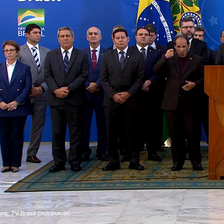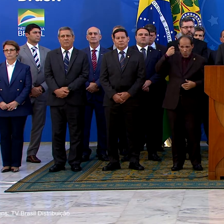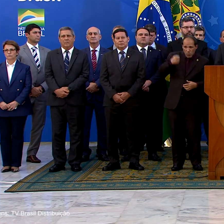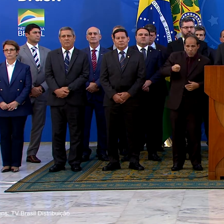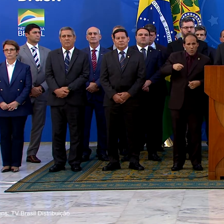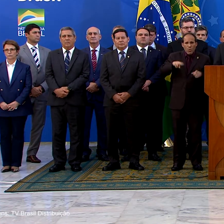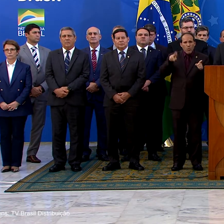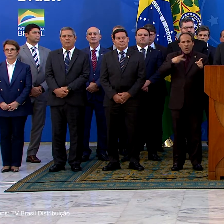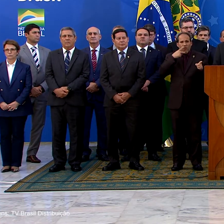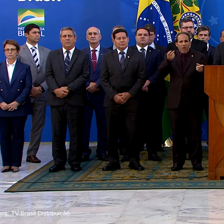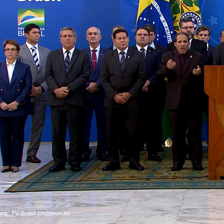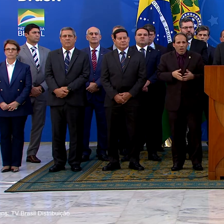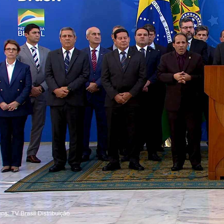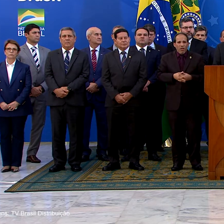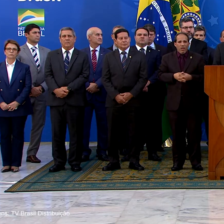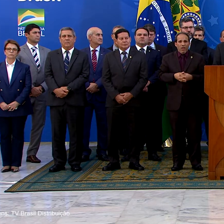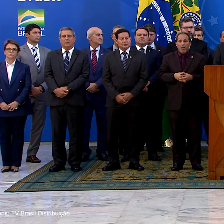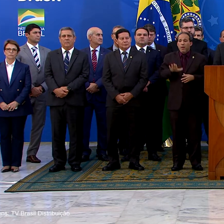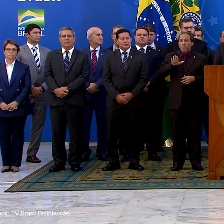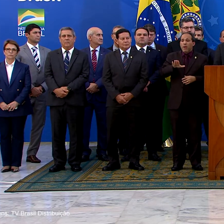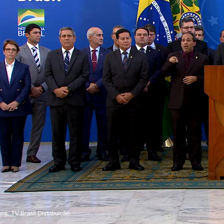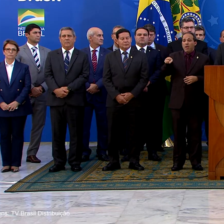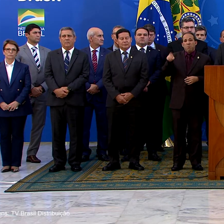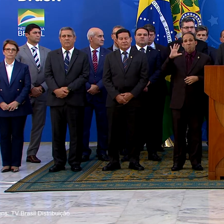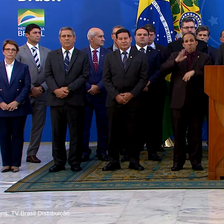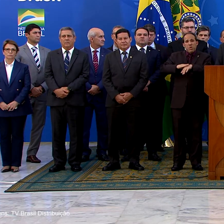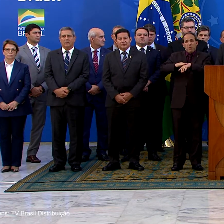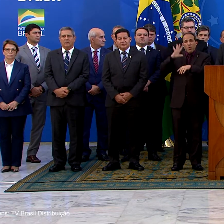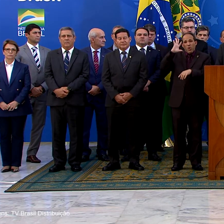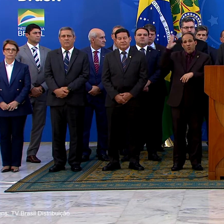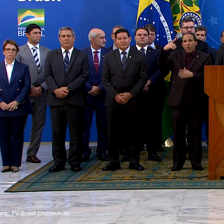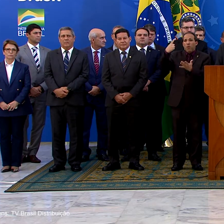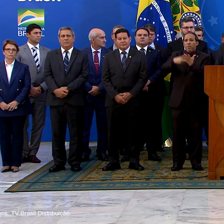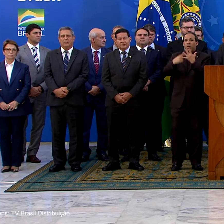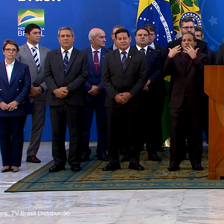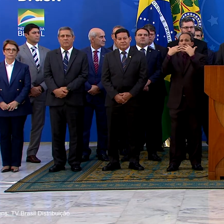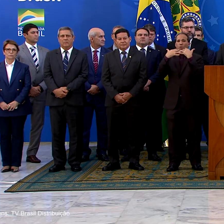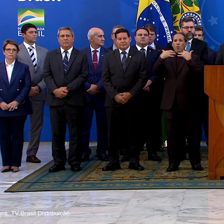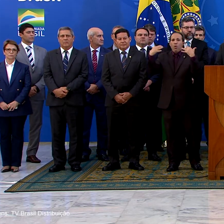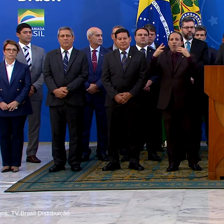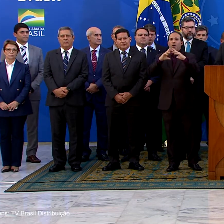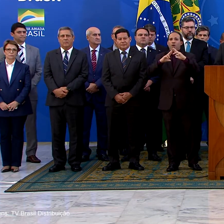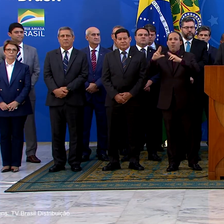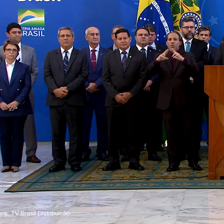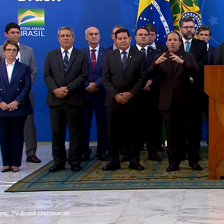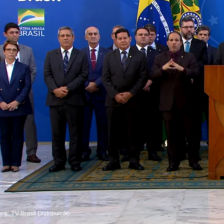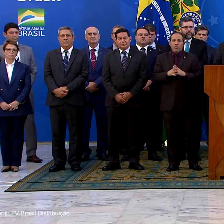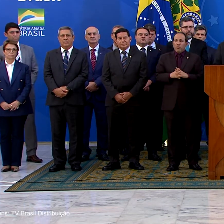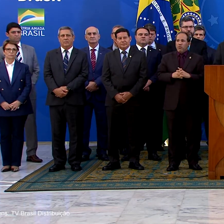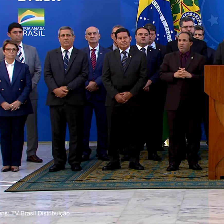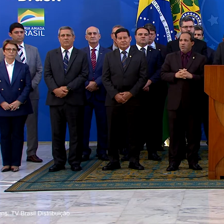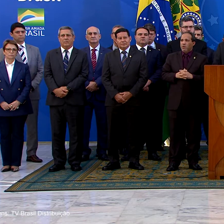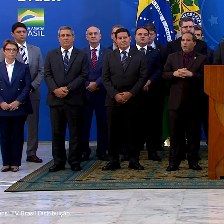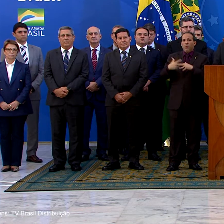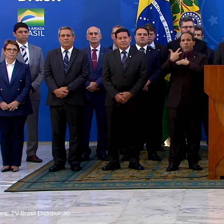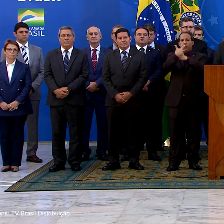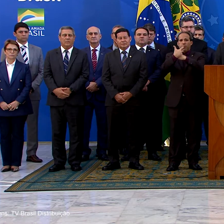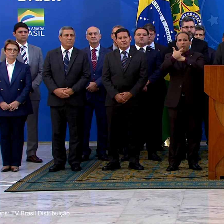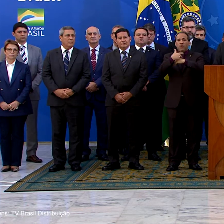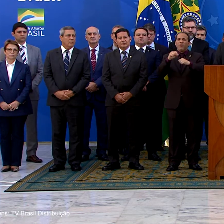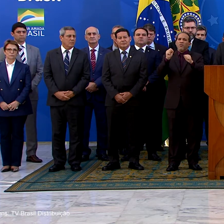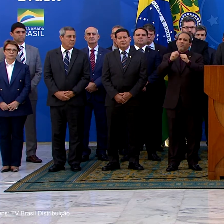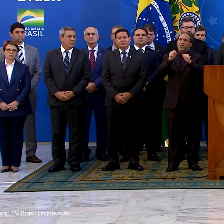ele resolveu marcar uma coletiva o que fez as